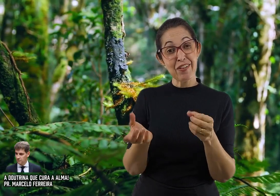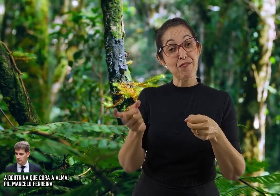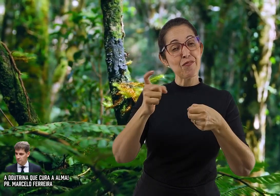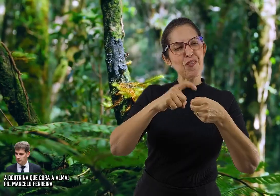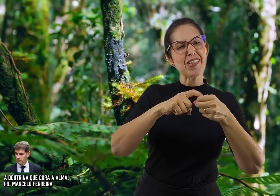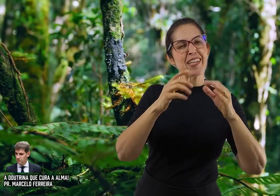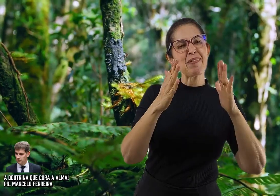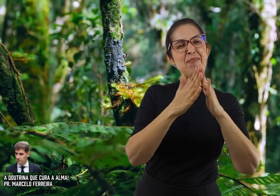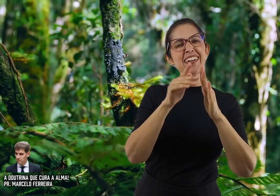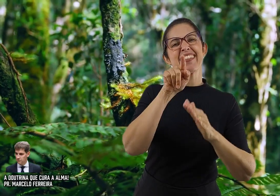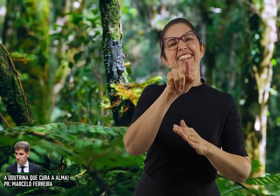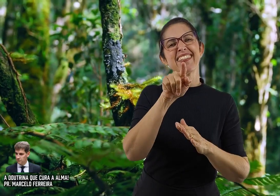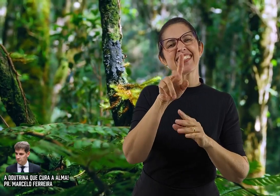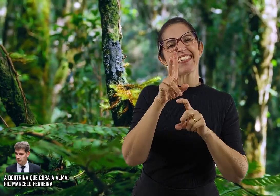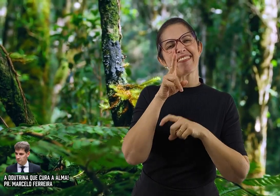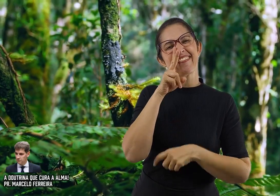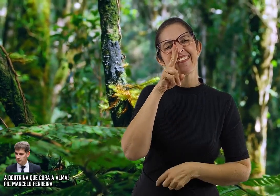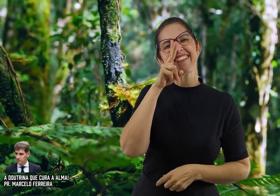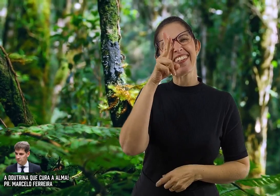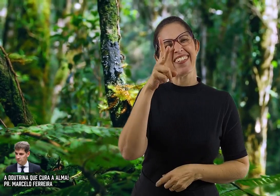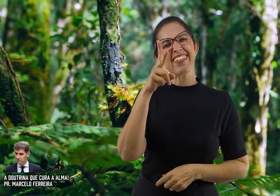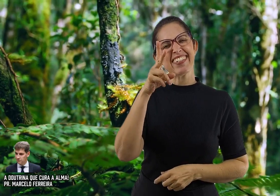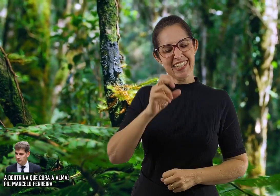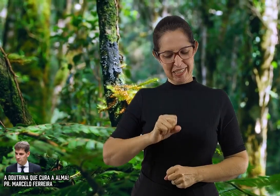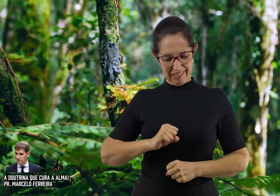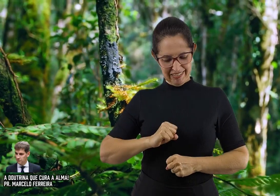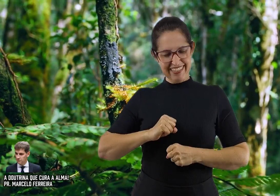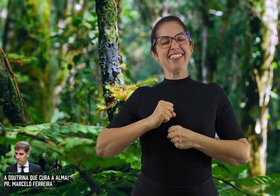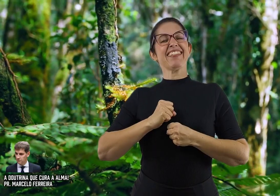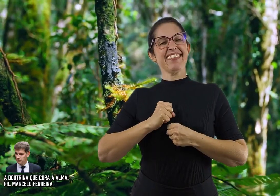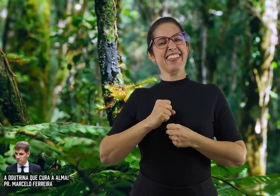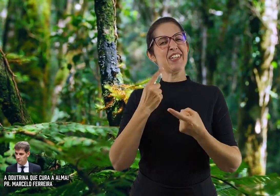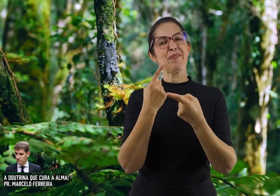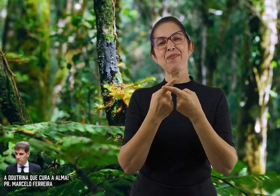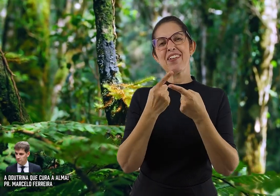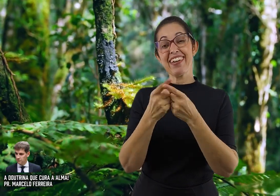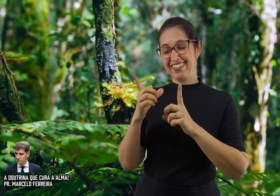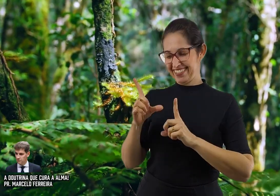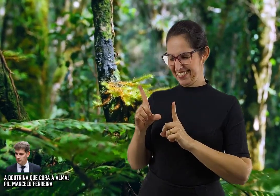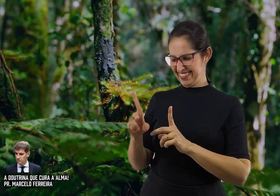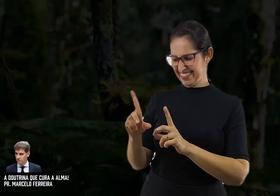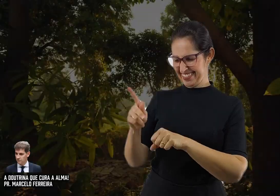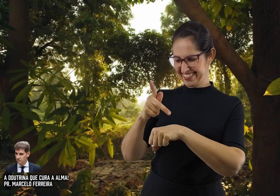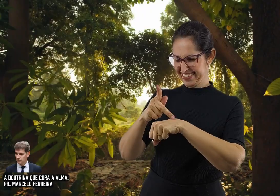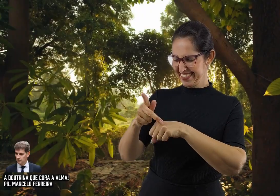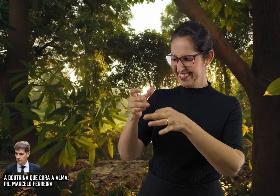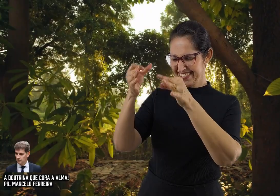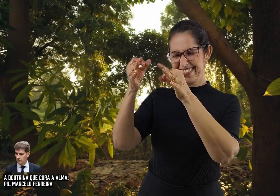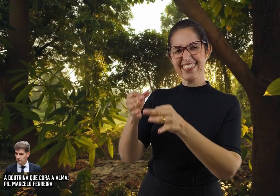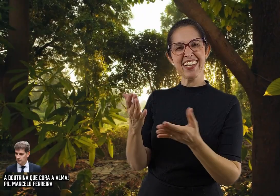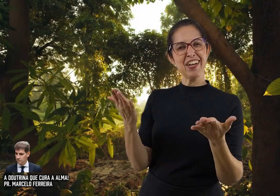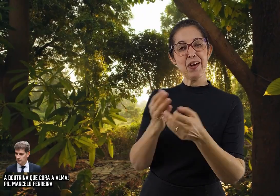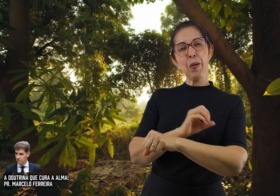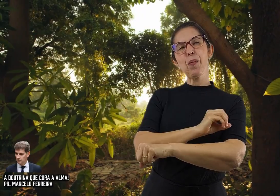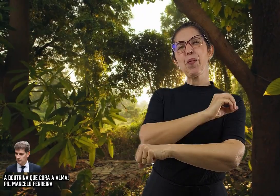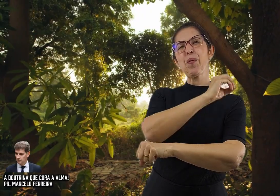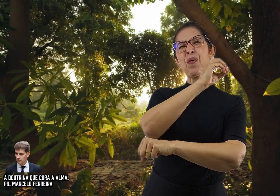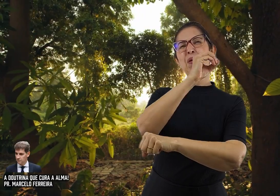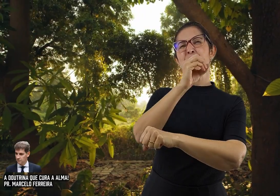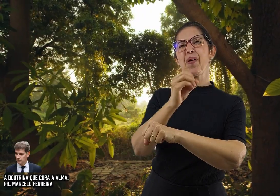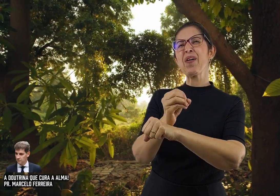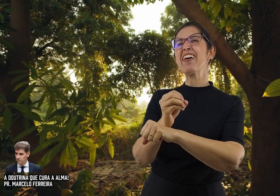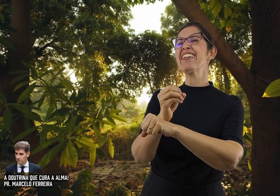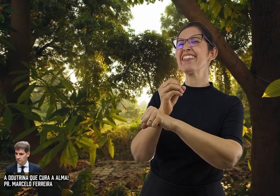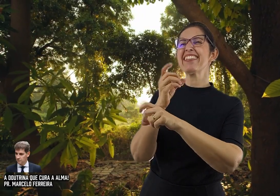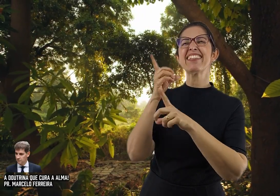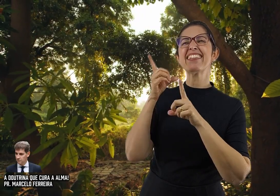para casa fortes, renovados. Sabe o quê? Sã doutrina. Passou o dia inteiro sã doutrina,